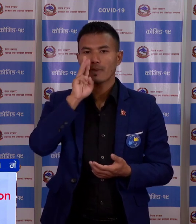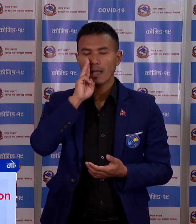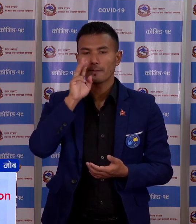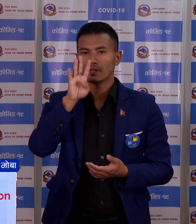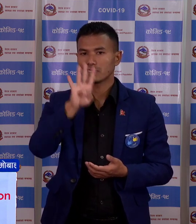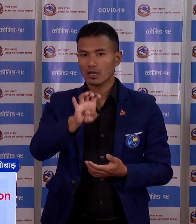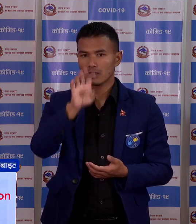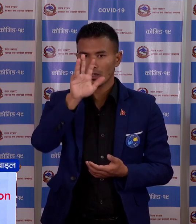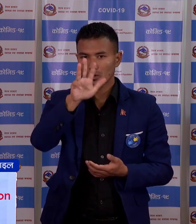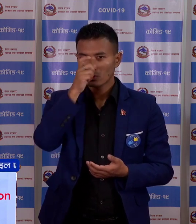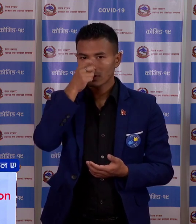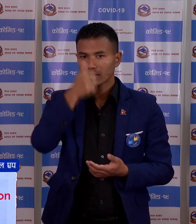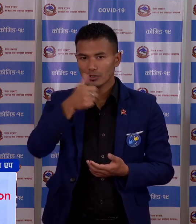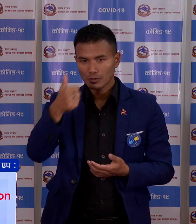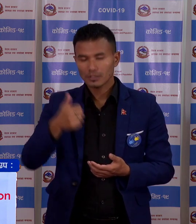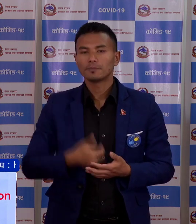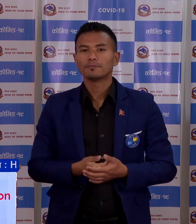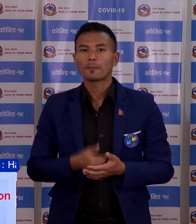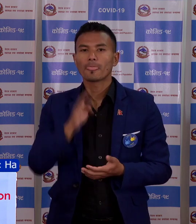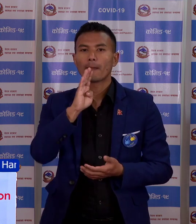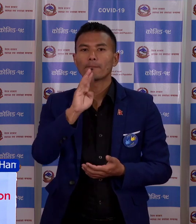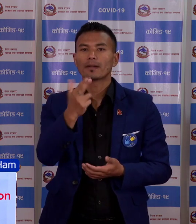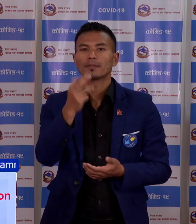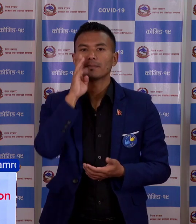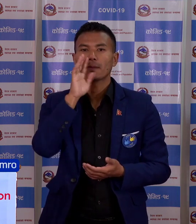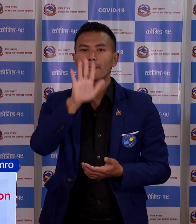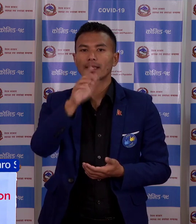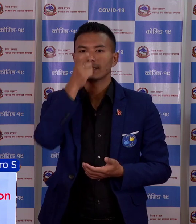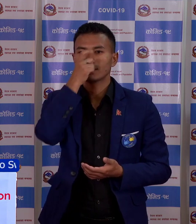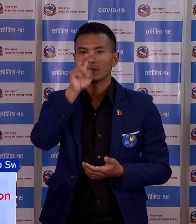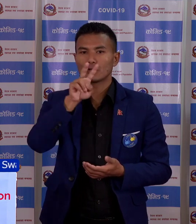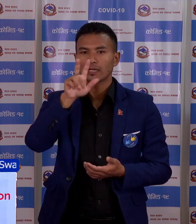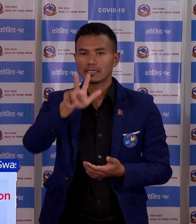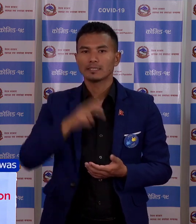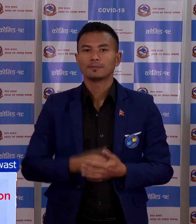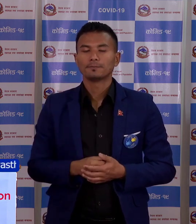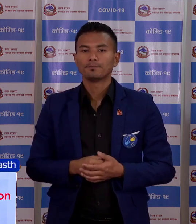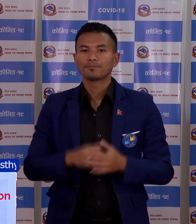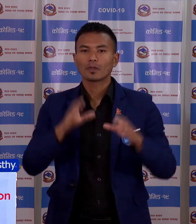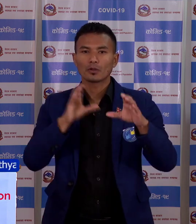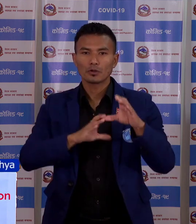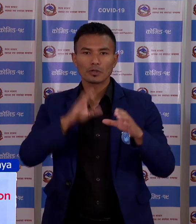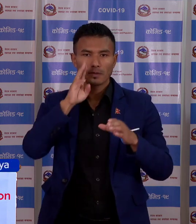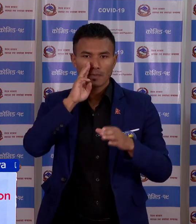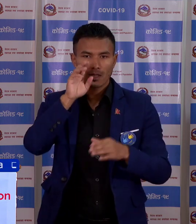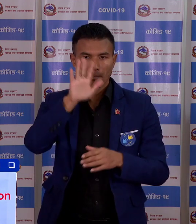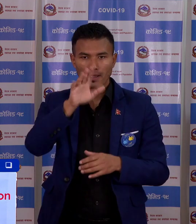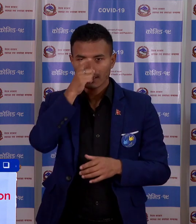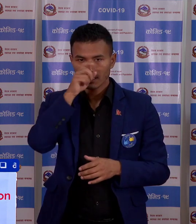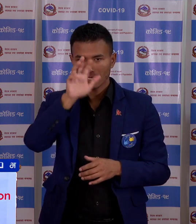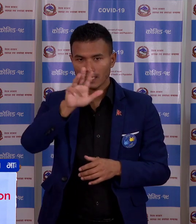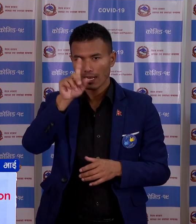4,966 भागमती प्रदेश मां 5,28 तेसे गरी गंड़की प्रदेश मां 5